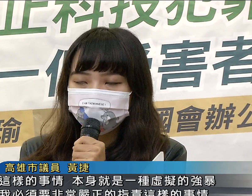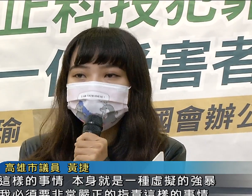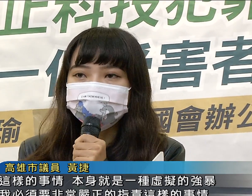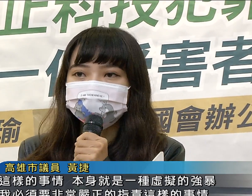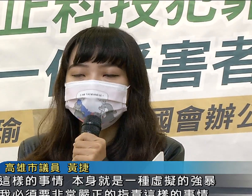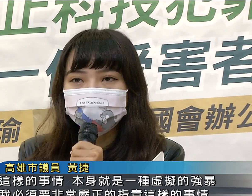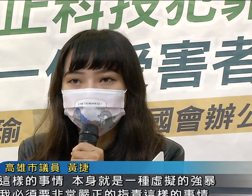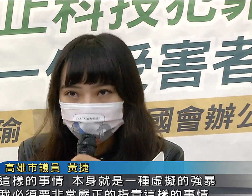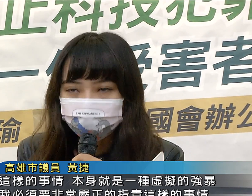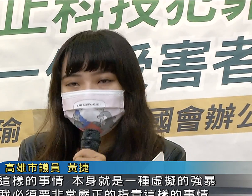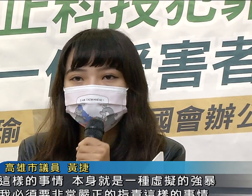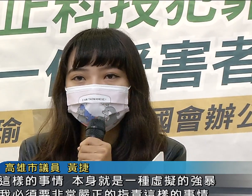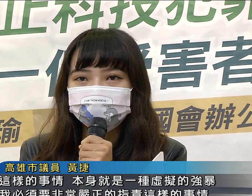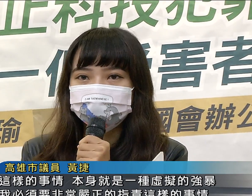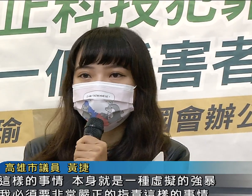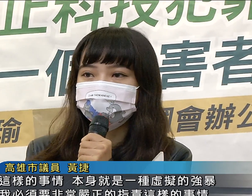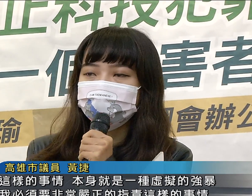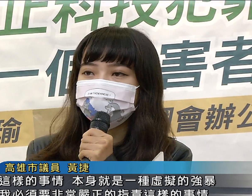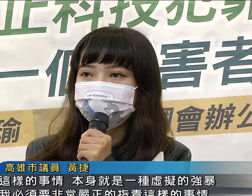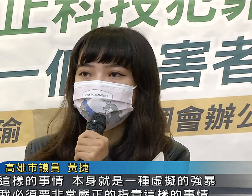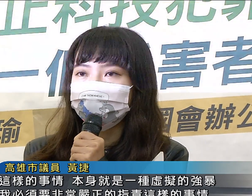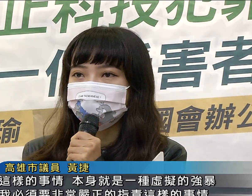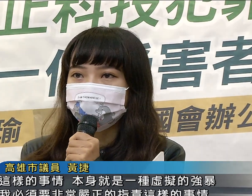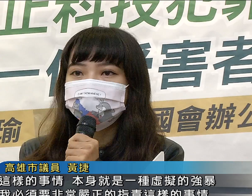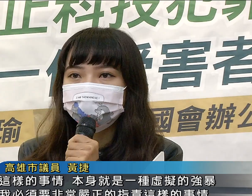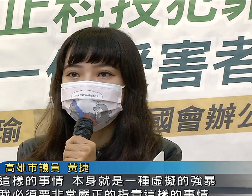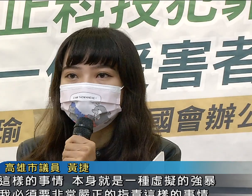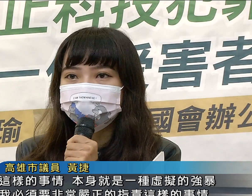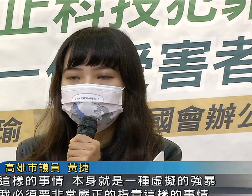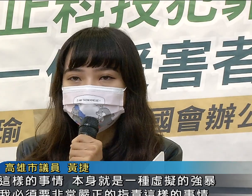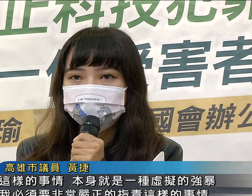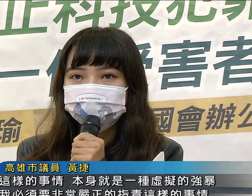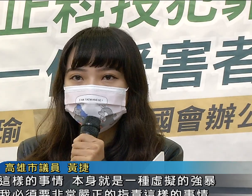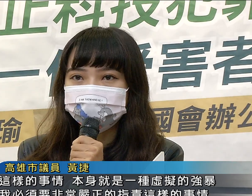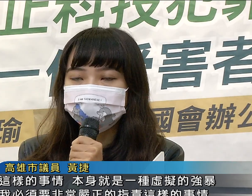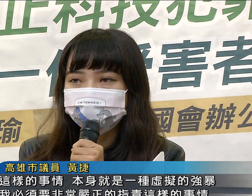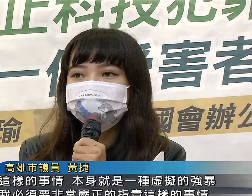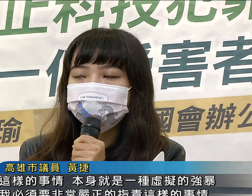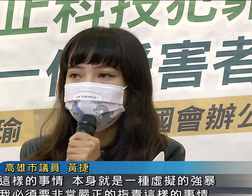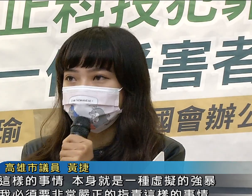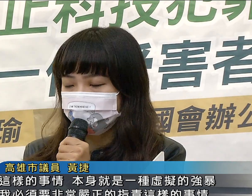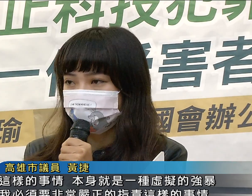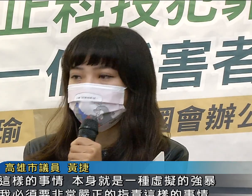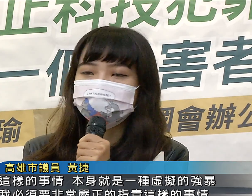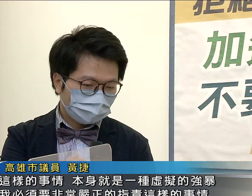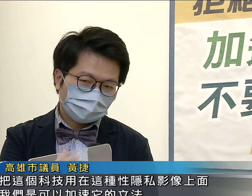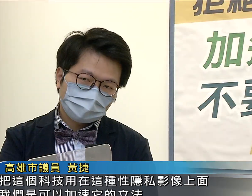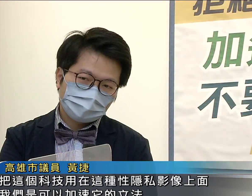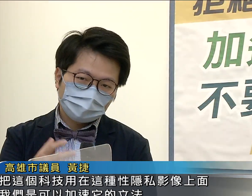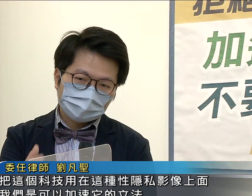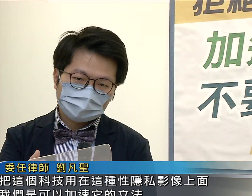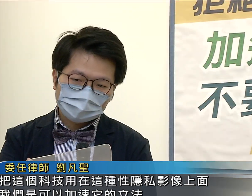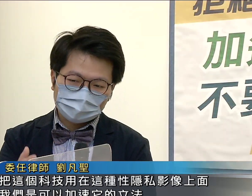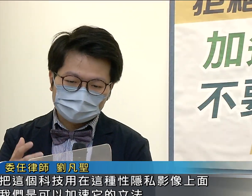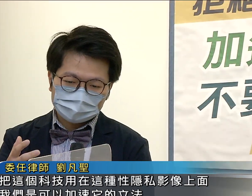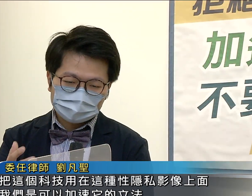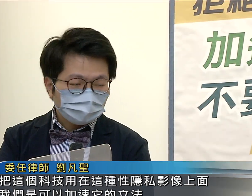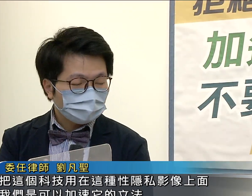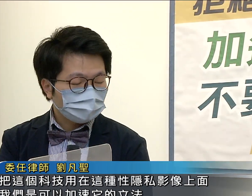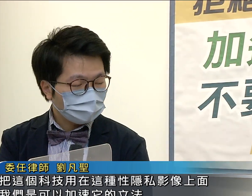拟的强暴，我必须要非常严正的指责这样的事情。 把这个科技用在这种性隐私的影